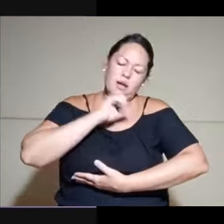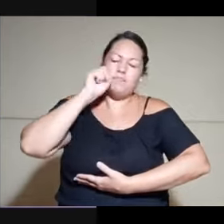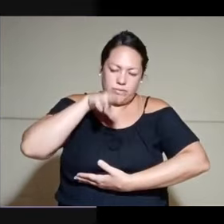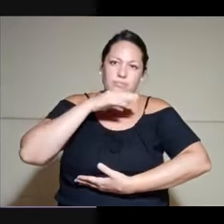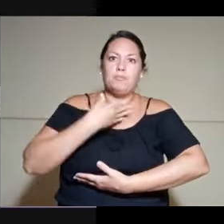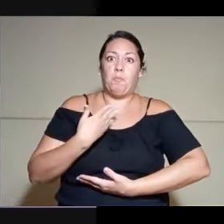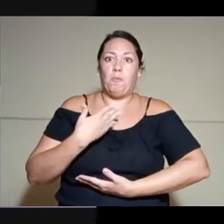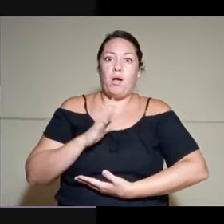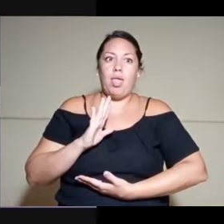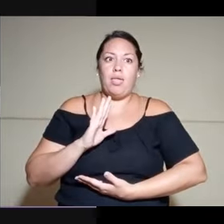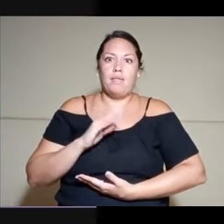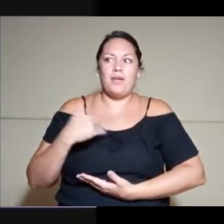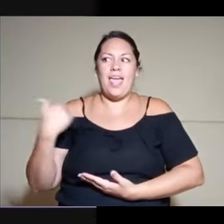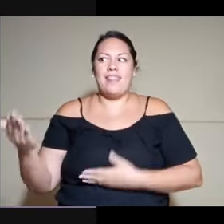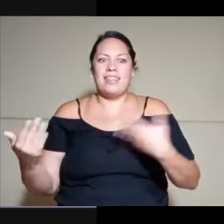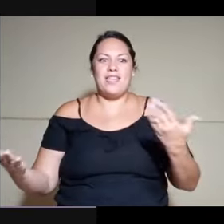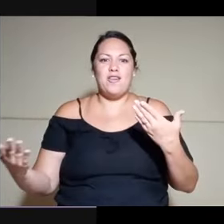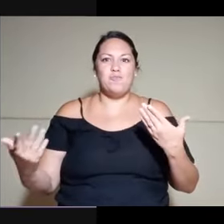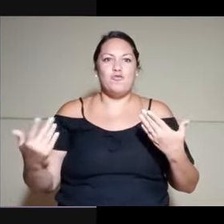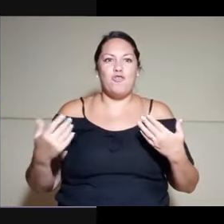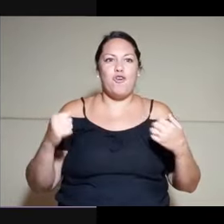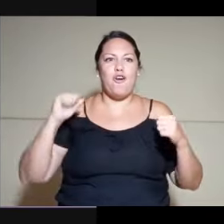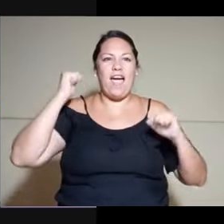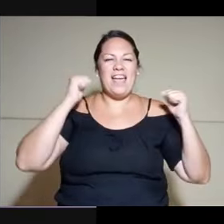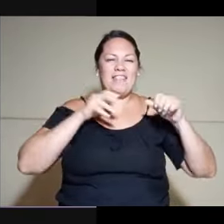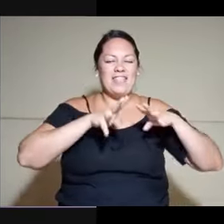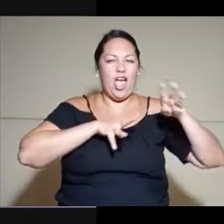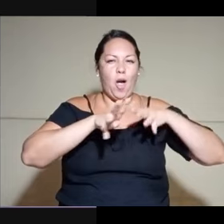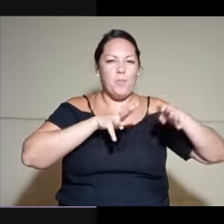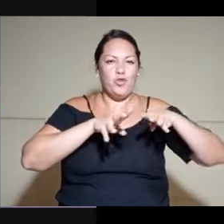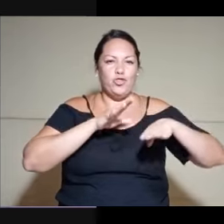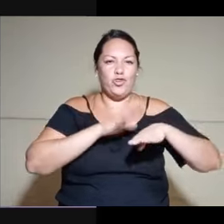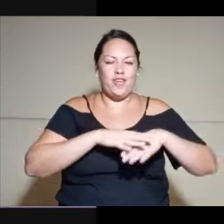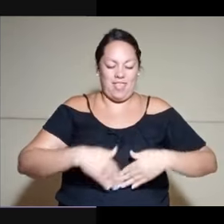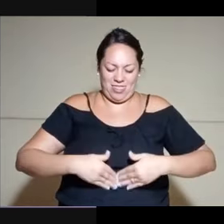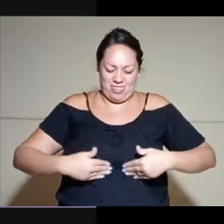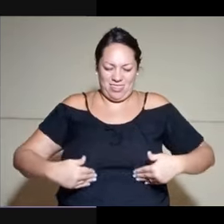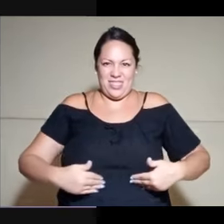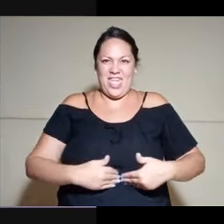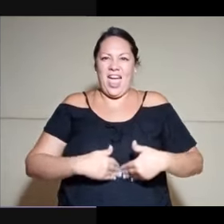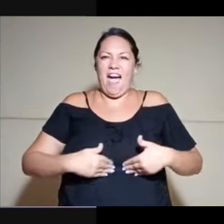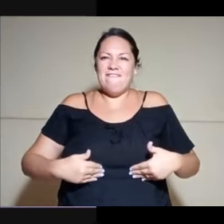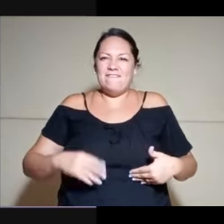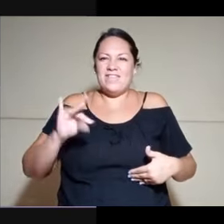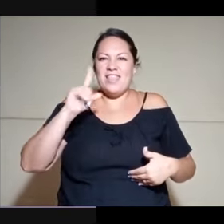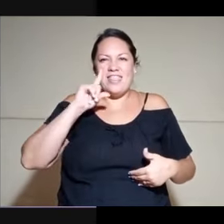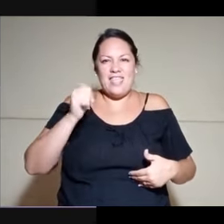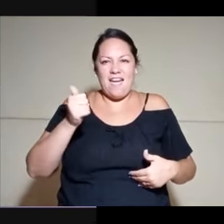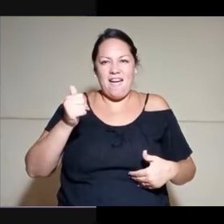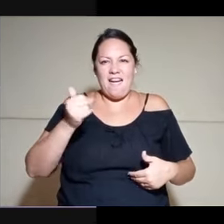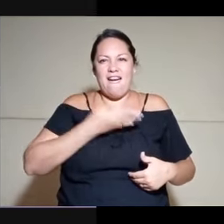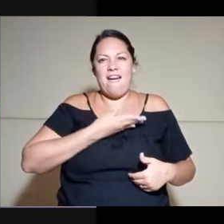durmiendo. Si ustedes se fijan, un bebé está durmiendo y puede estornudar, pero porque tiene que desencadenarse toda